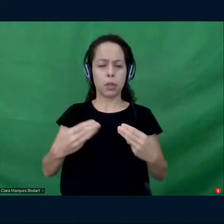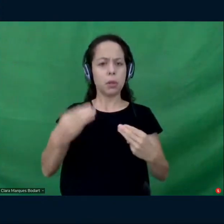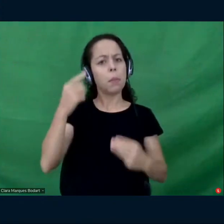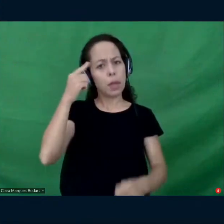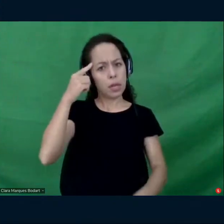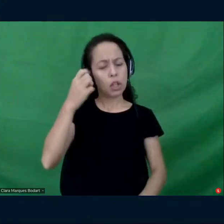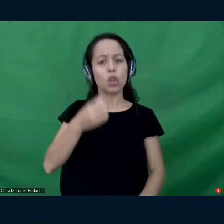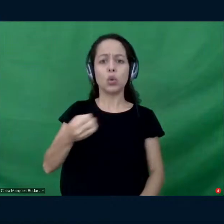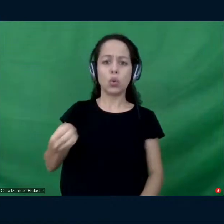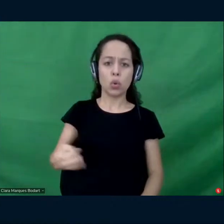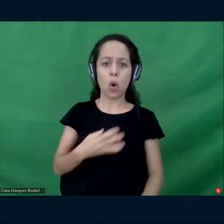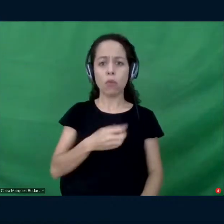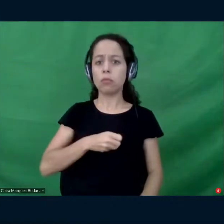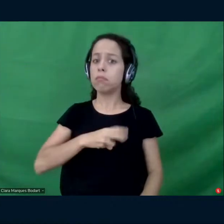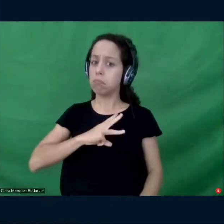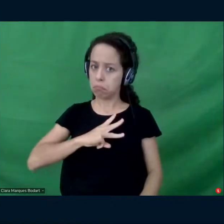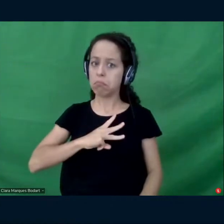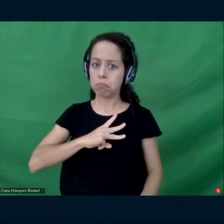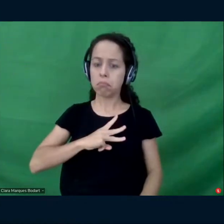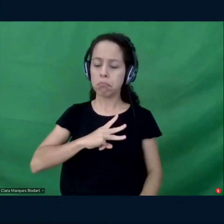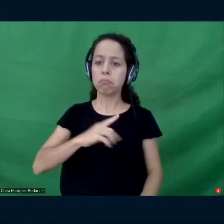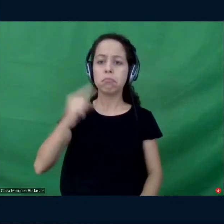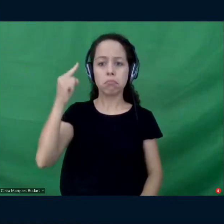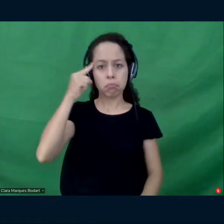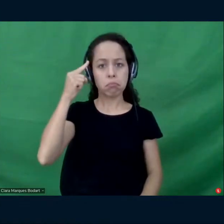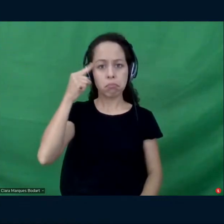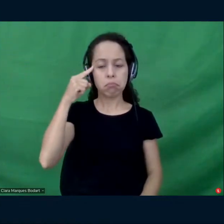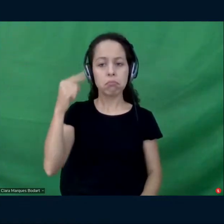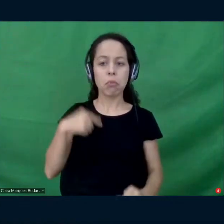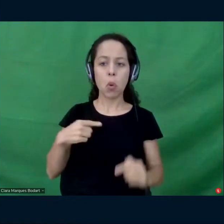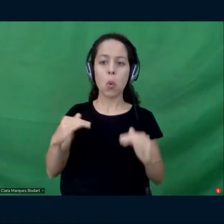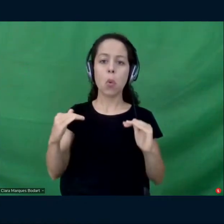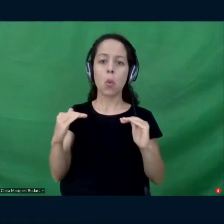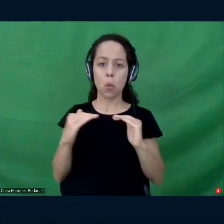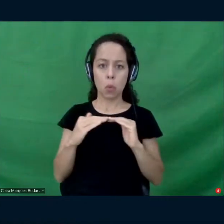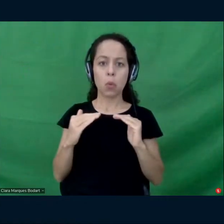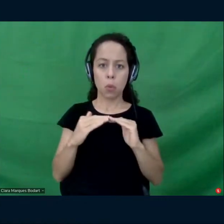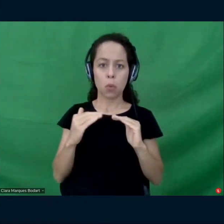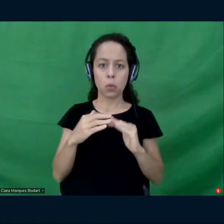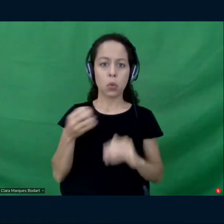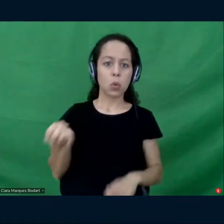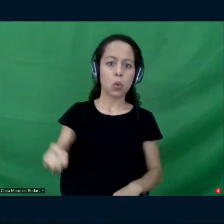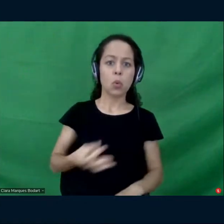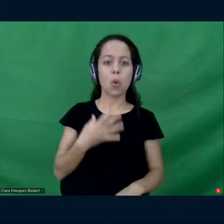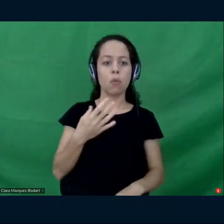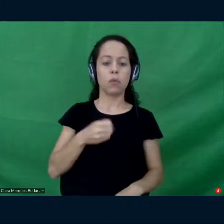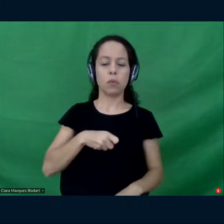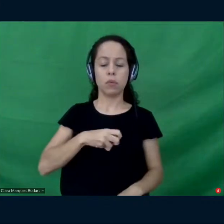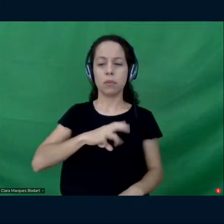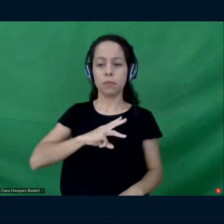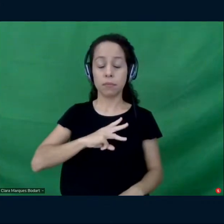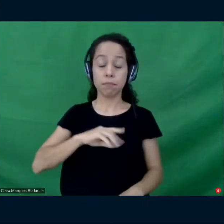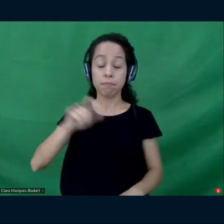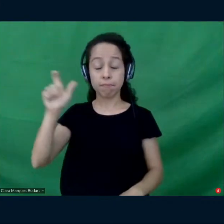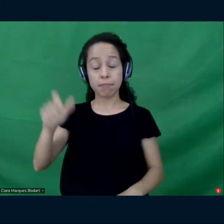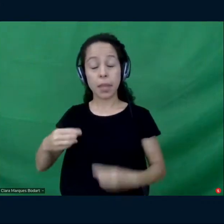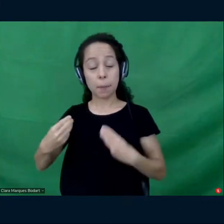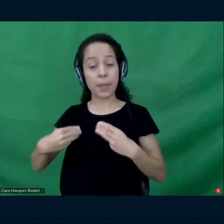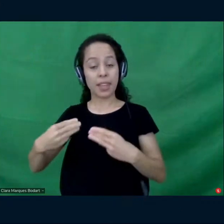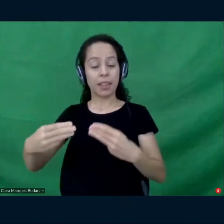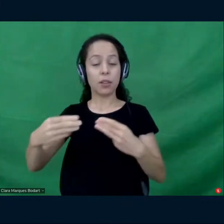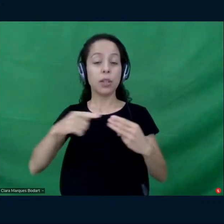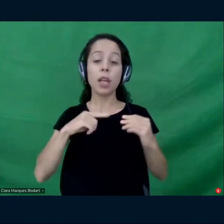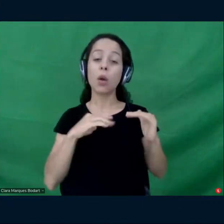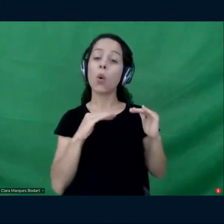a origem do atual ministro é de uma vinculação com as fundações empresariais e com essa dinâmica de que o que